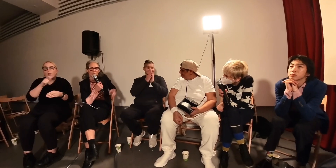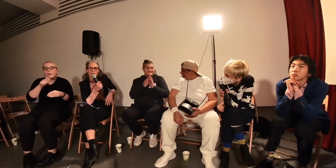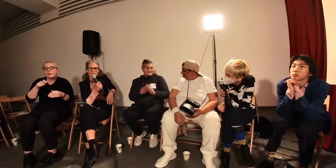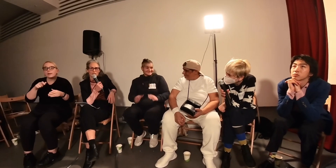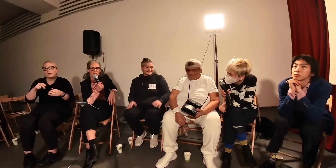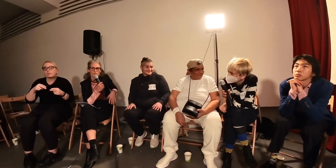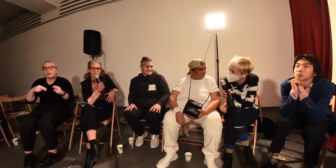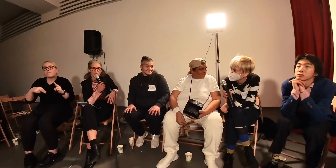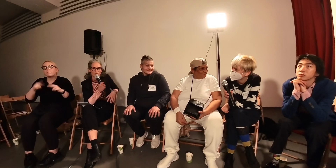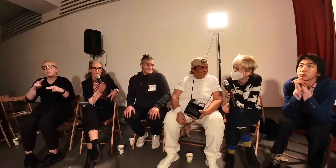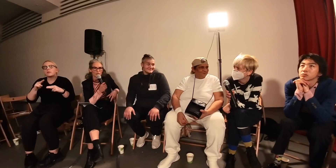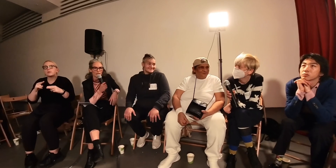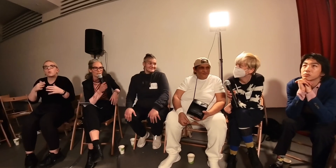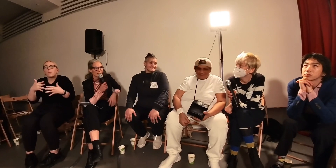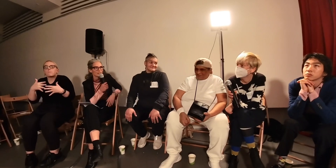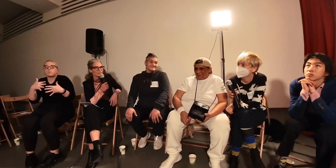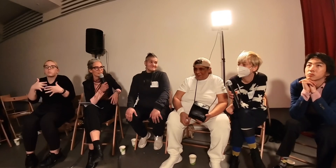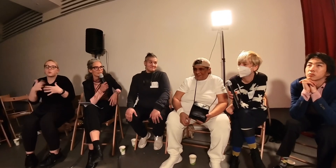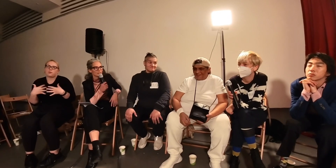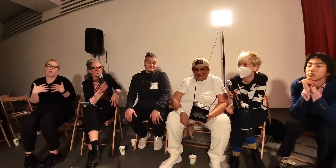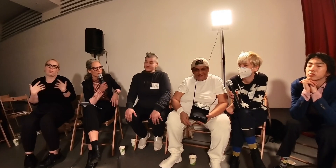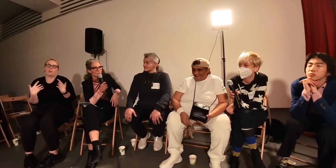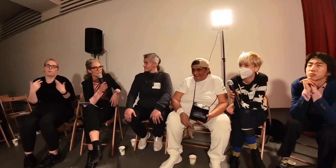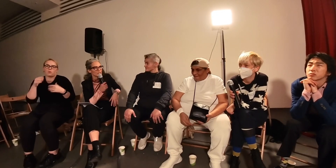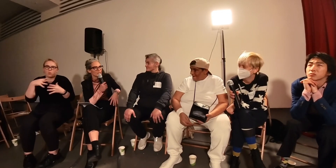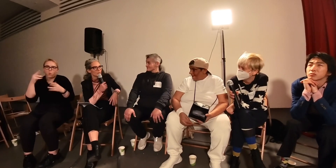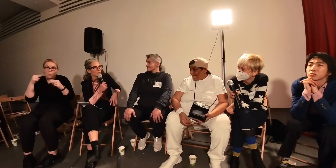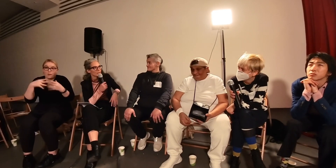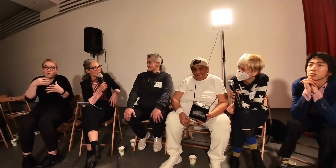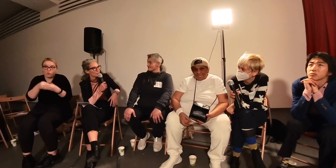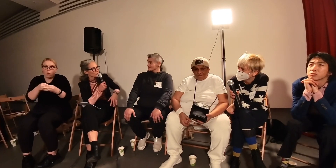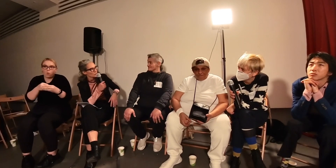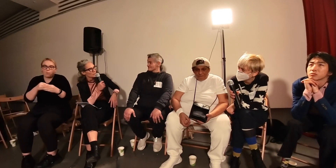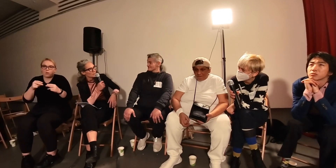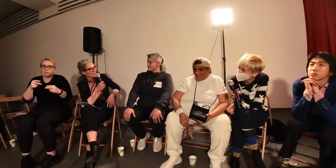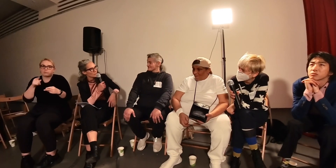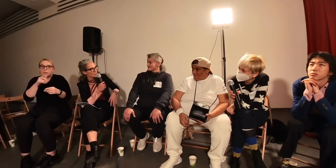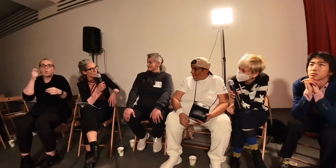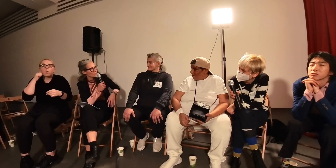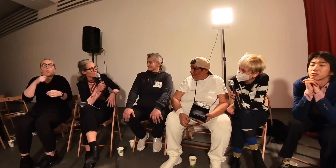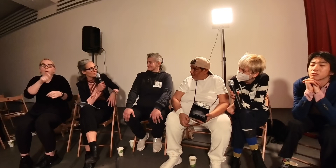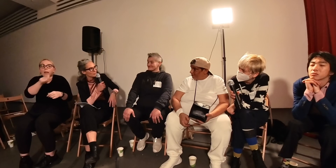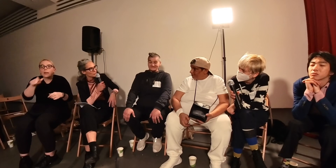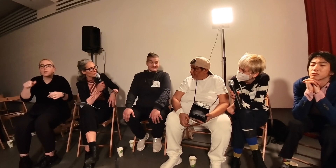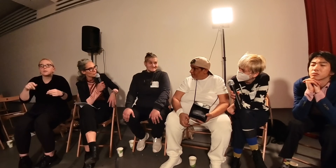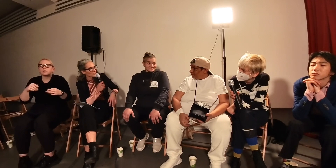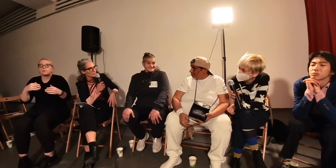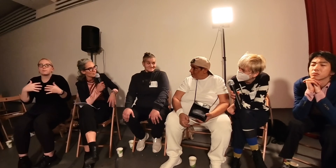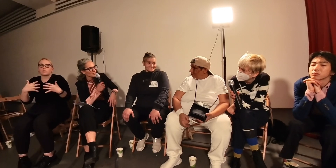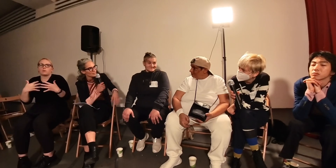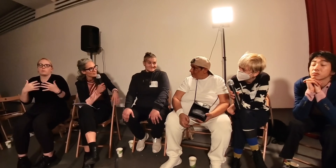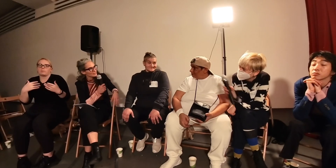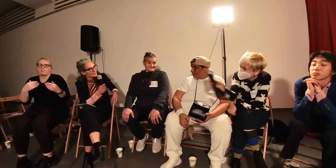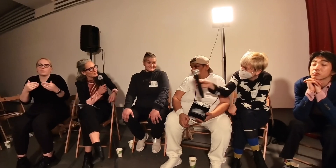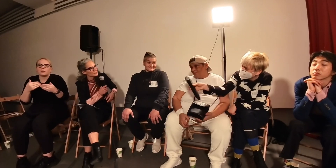se můžete právě cítit dobře, kde se něco dá dělat, kde vlastně to přijetí nebo nějaká možnost se vyjádřit je třeba větší než